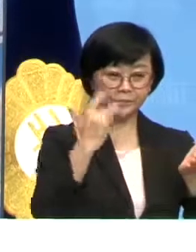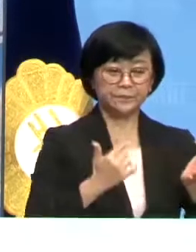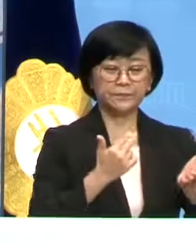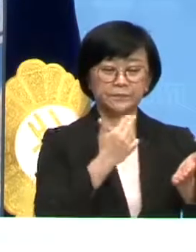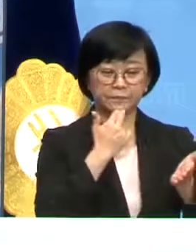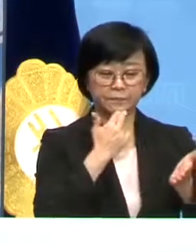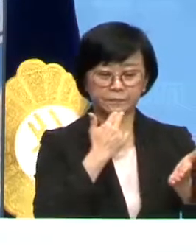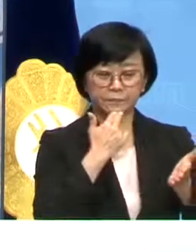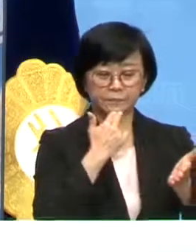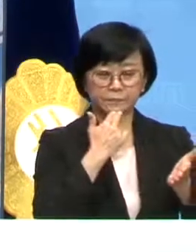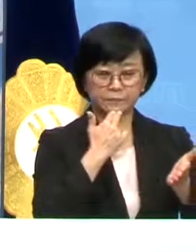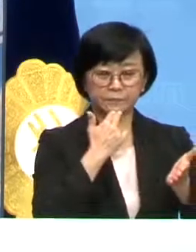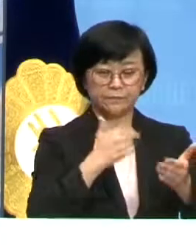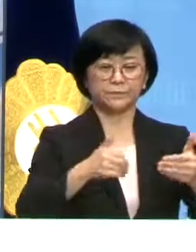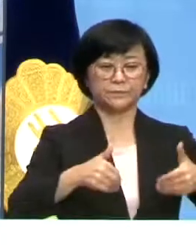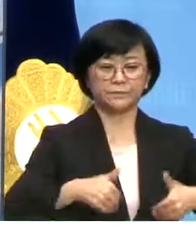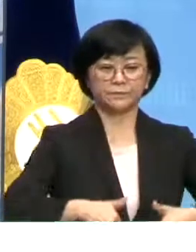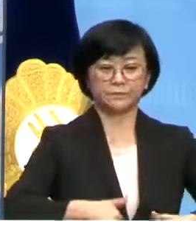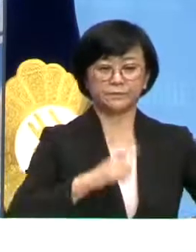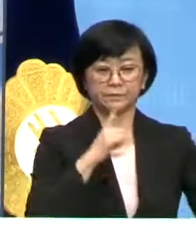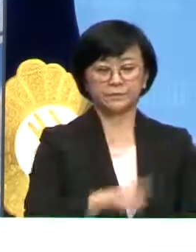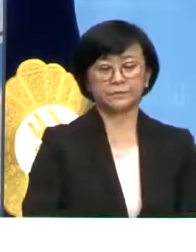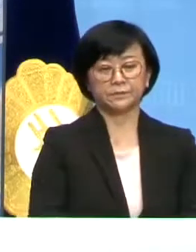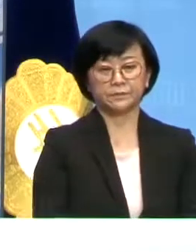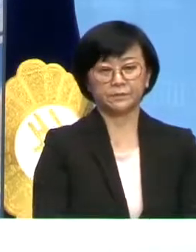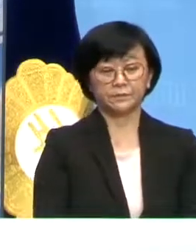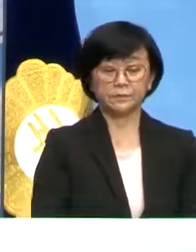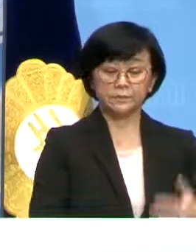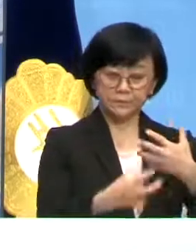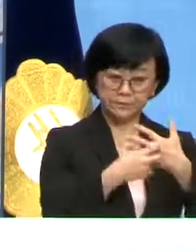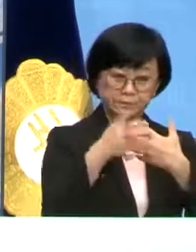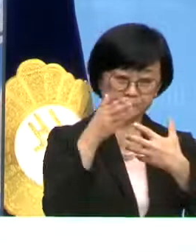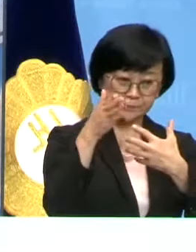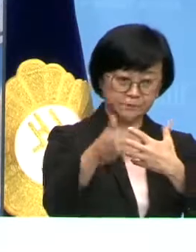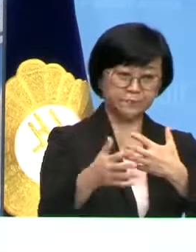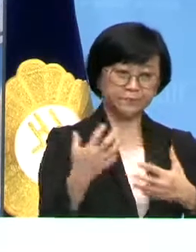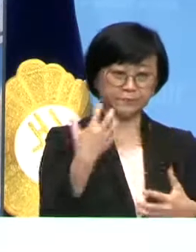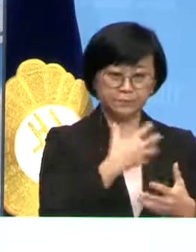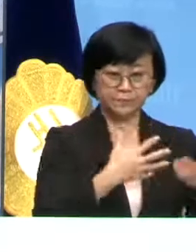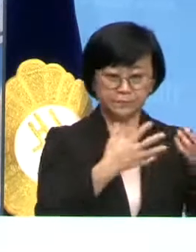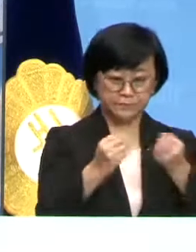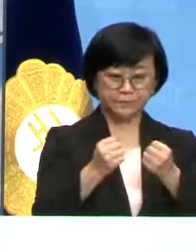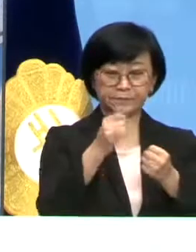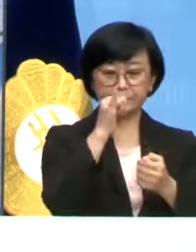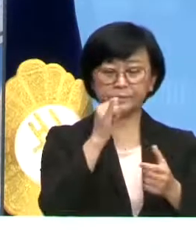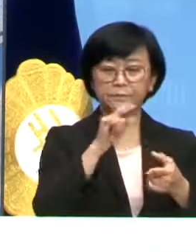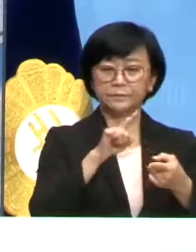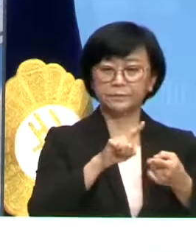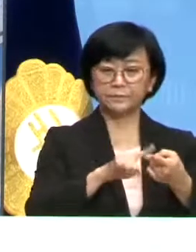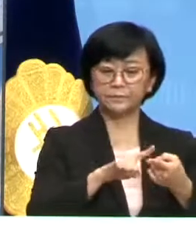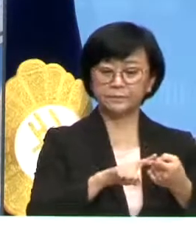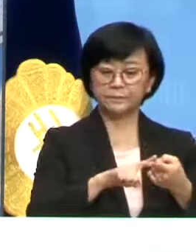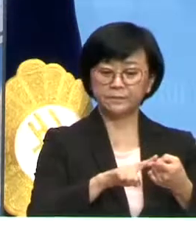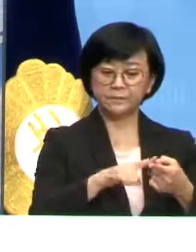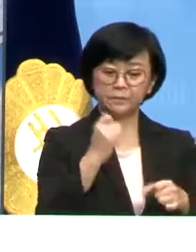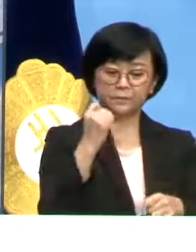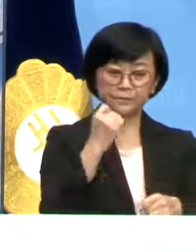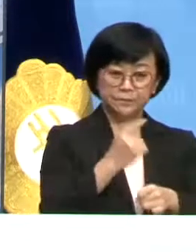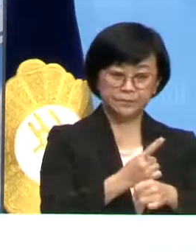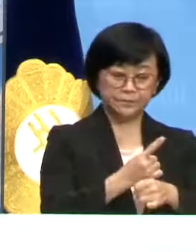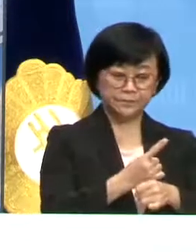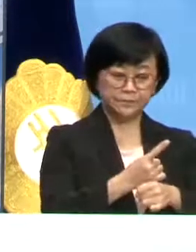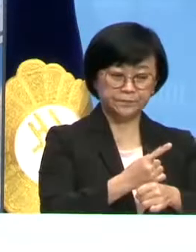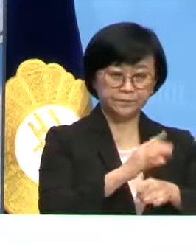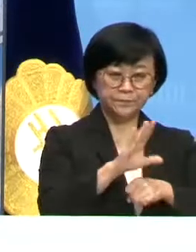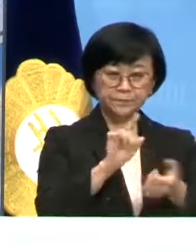그렇게 해야 된다 생각을 하고 있습니다 의료계가 염려하는 많은 일들은 이미 보도된 바